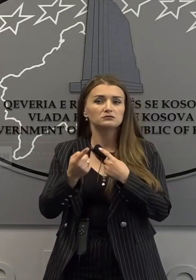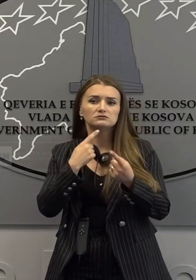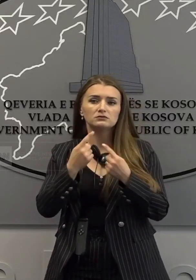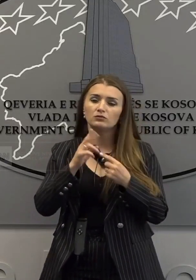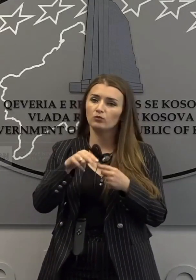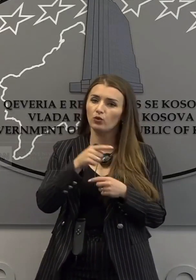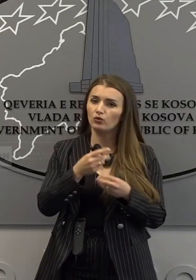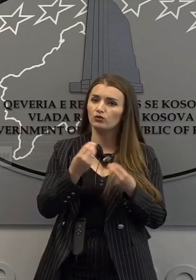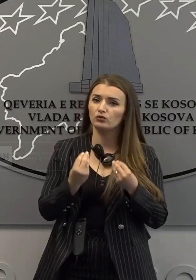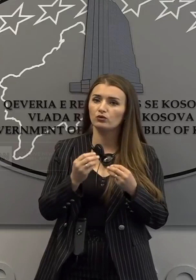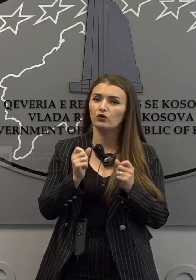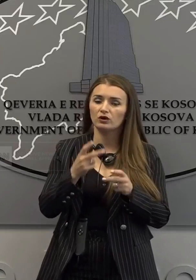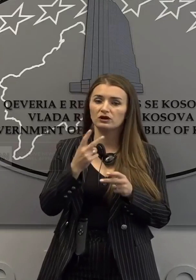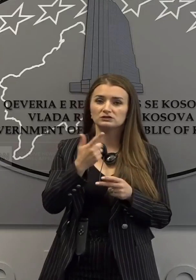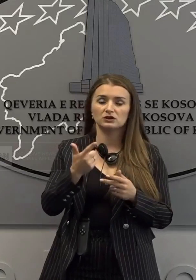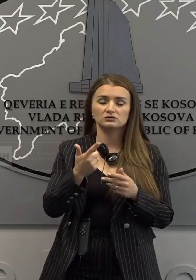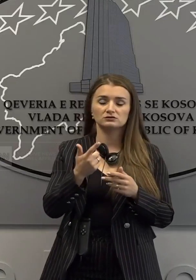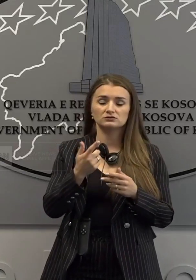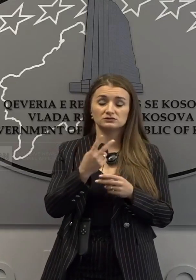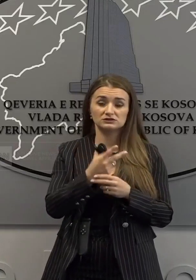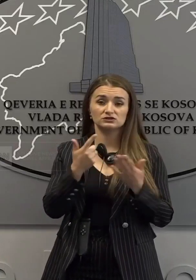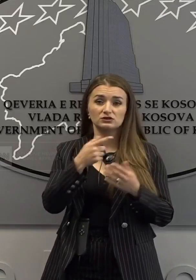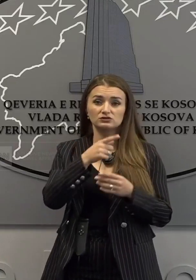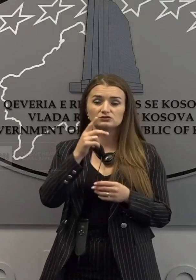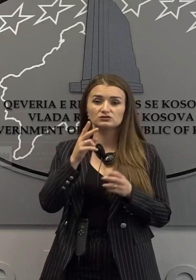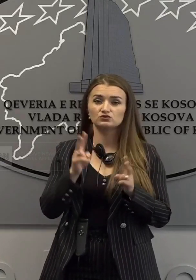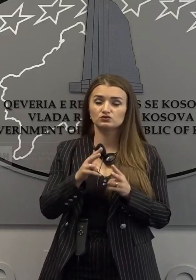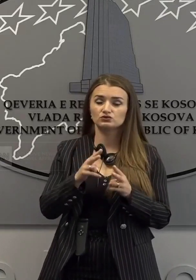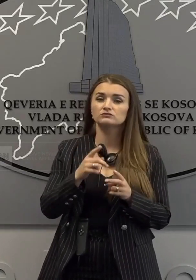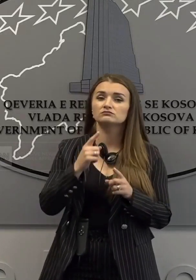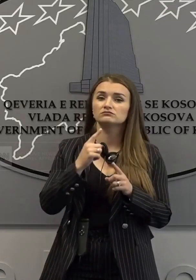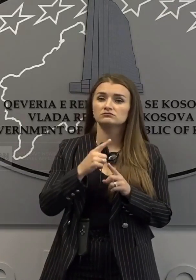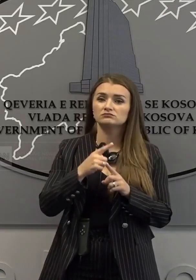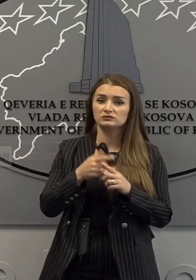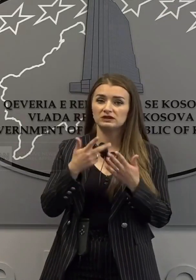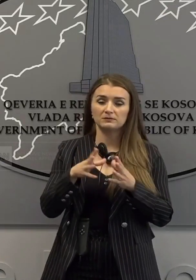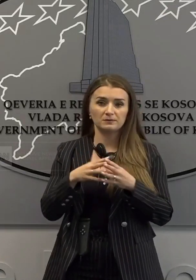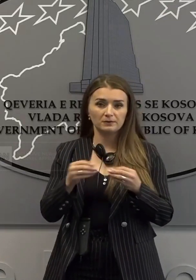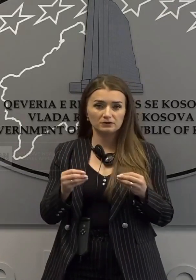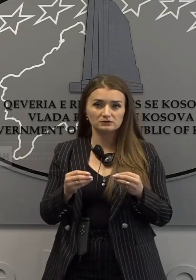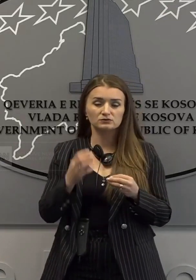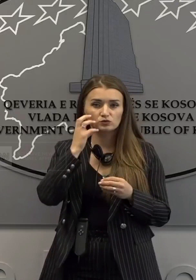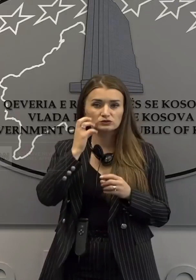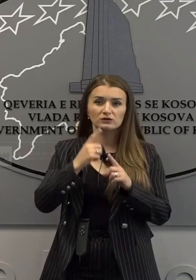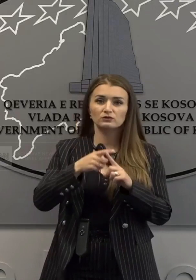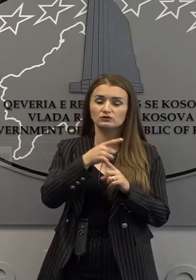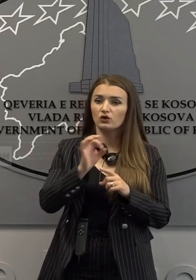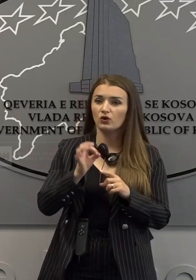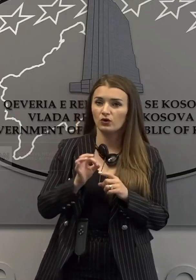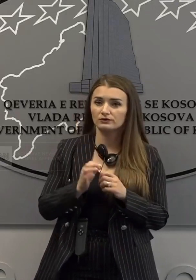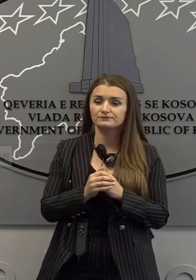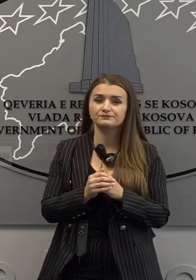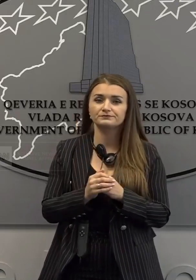të 20 shkurtit vitit kaluar dhe aneksin e zbatimit të 18 marsit vitit kaluar, njëra në Bruxell, tjetra në Ohër. Ne kemi marrveshjen,